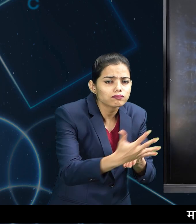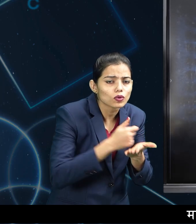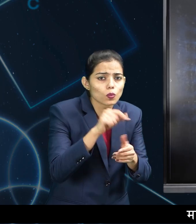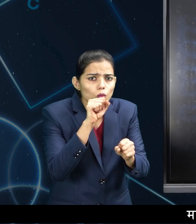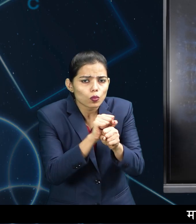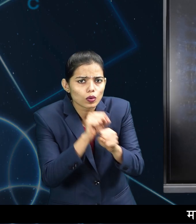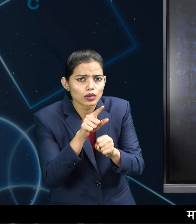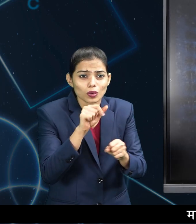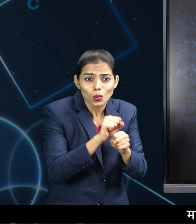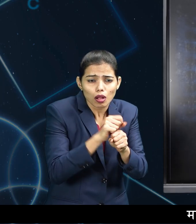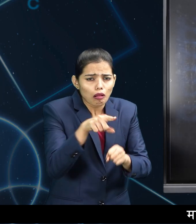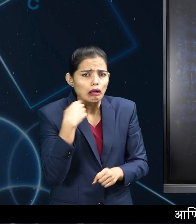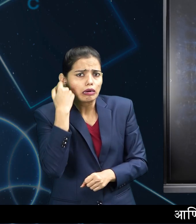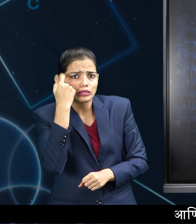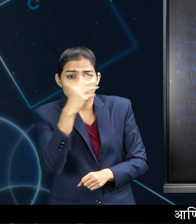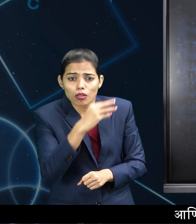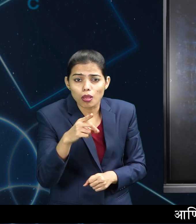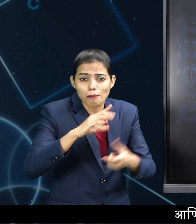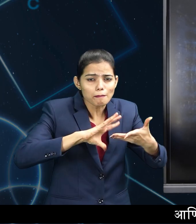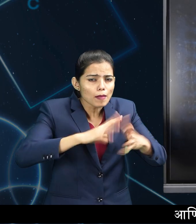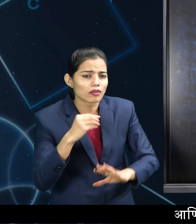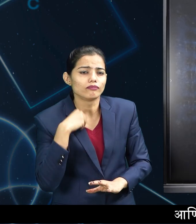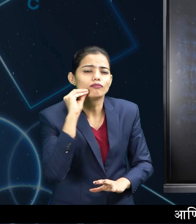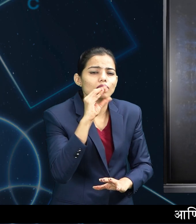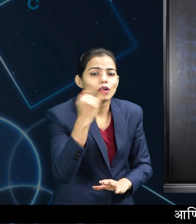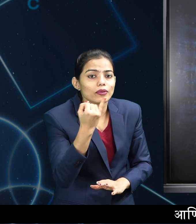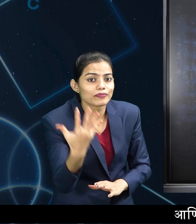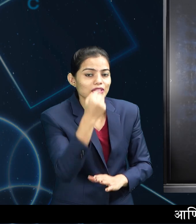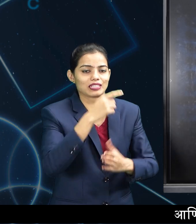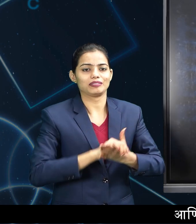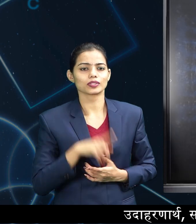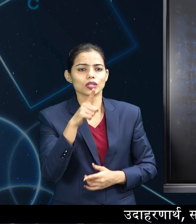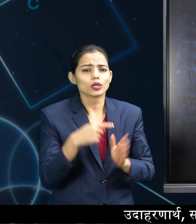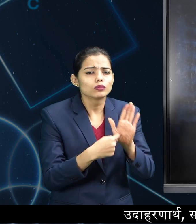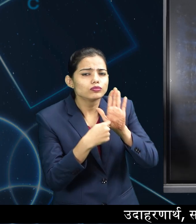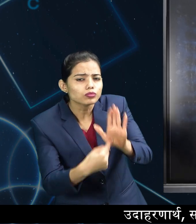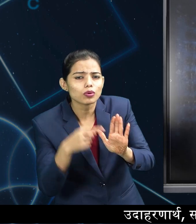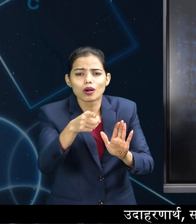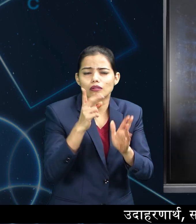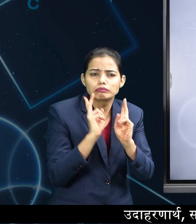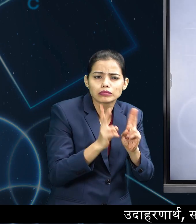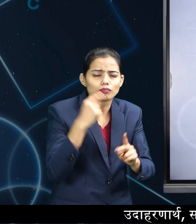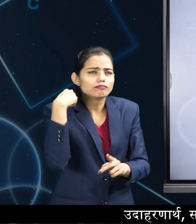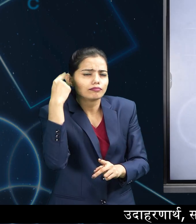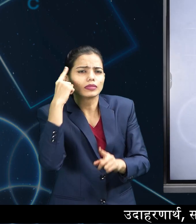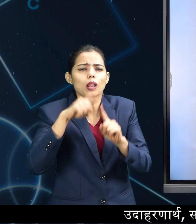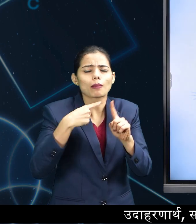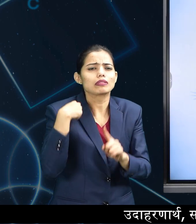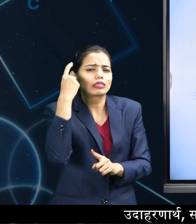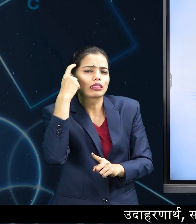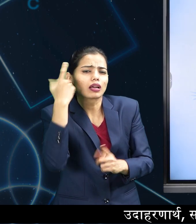माहिती ही गोष्ट समजून घेण्यासाठी आणि सूज्ञ निर्णय घेण्यासाठी पाया असते. उदाहरणार्थ, समजा